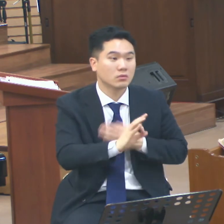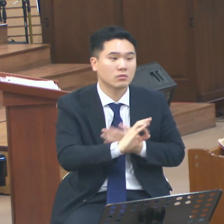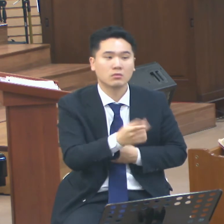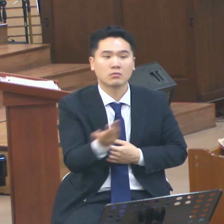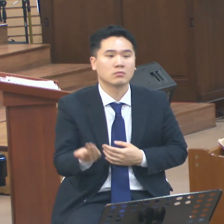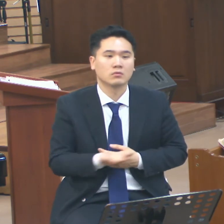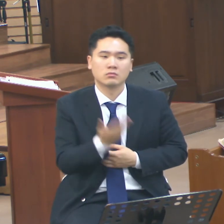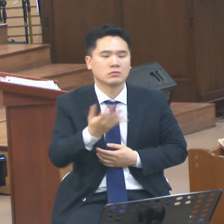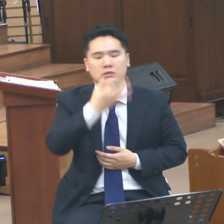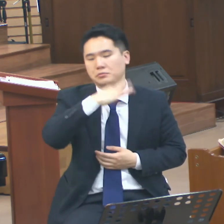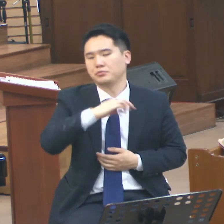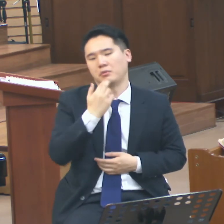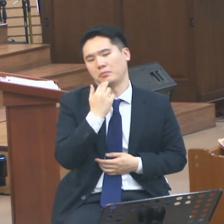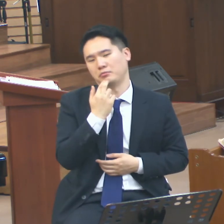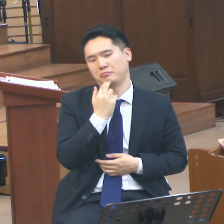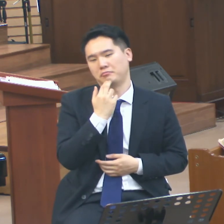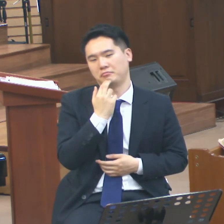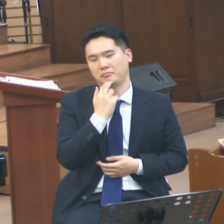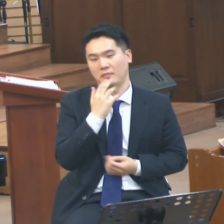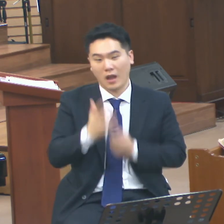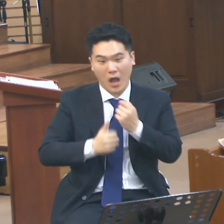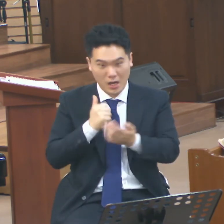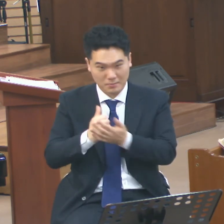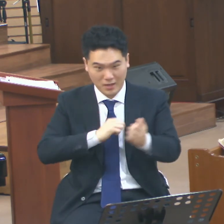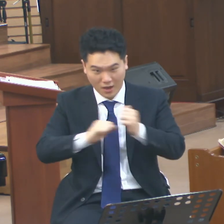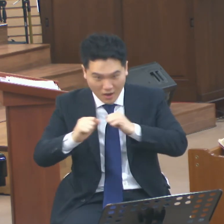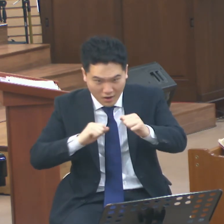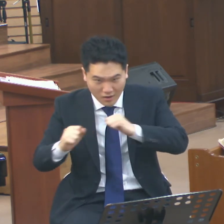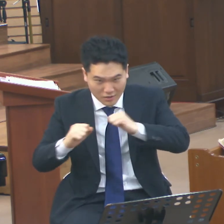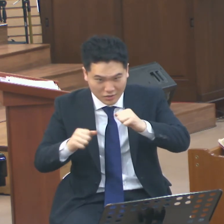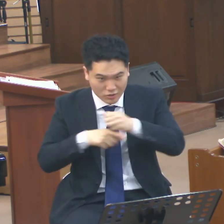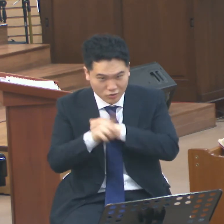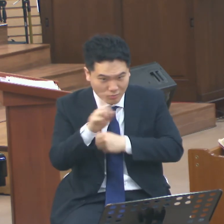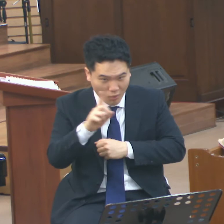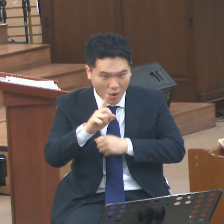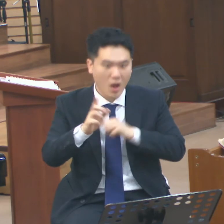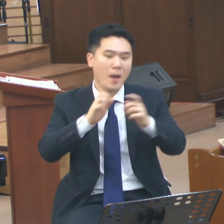하나님 뜻을 행하려고 하는 것은 말씀을 듣는 데 있어서 매우 중요한 거예요.